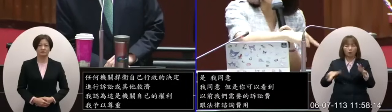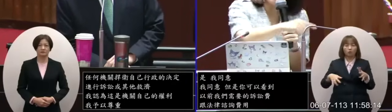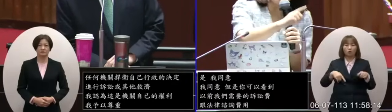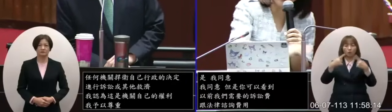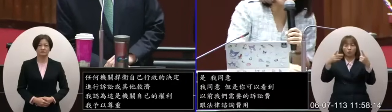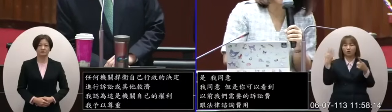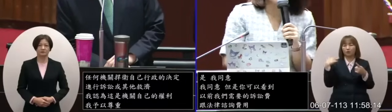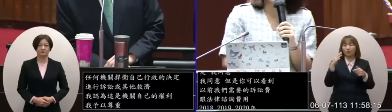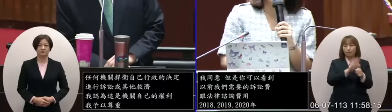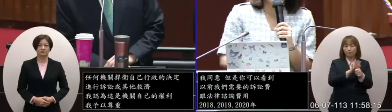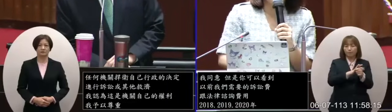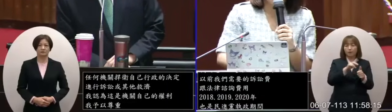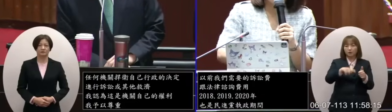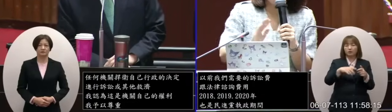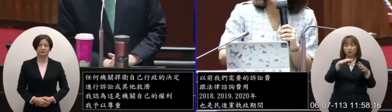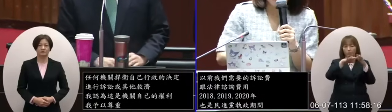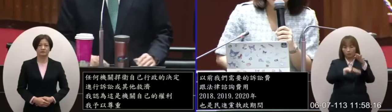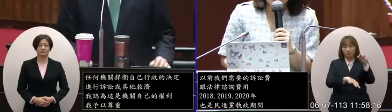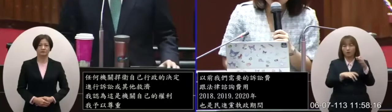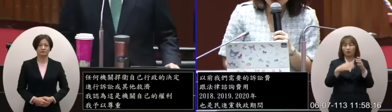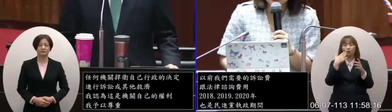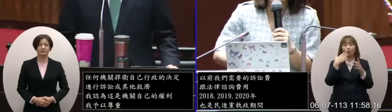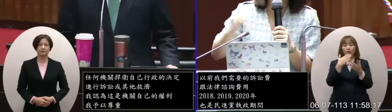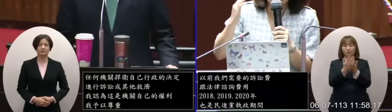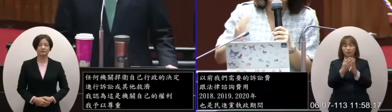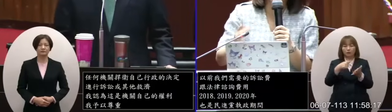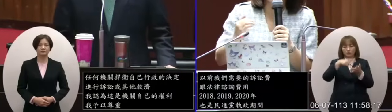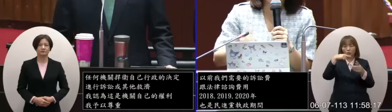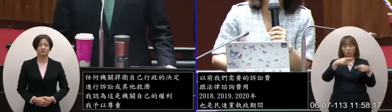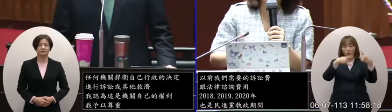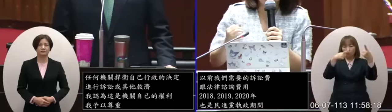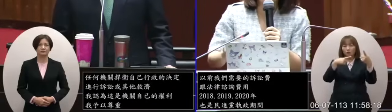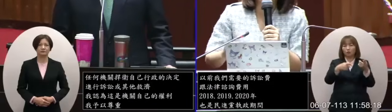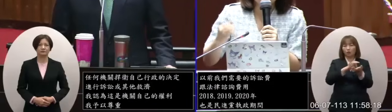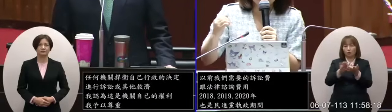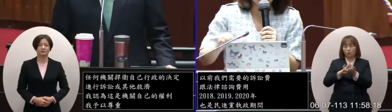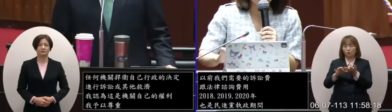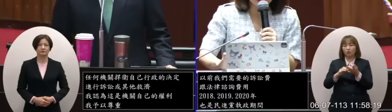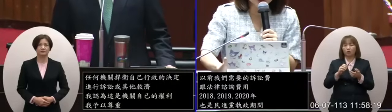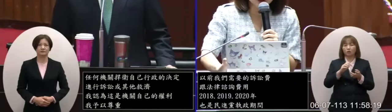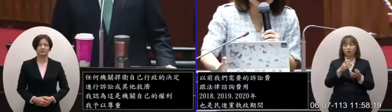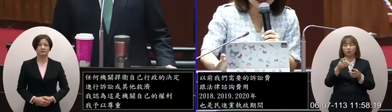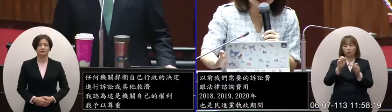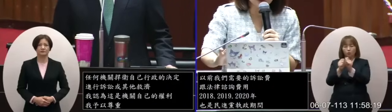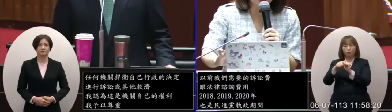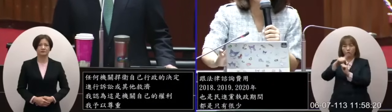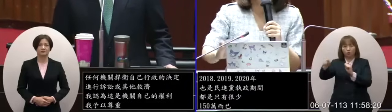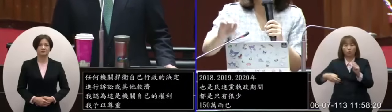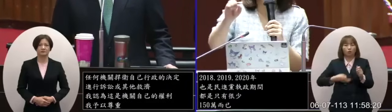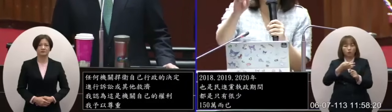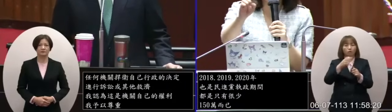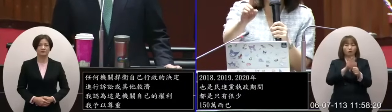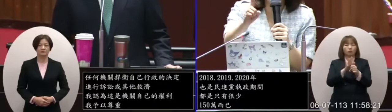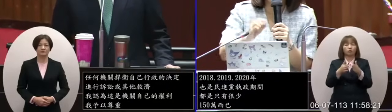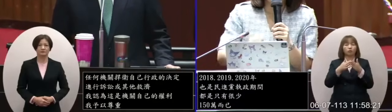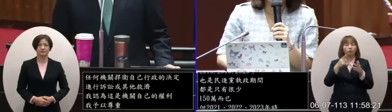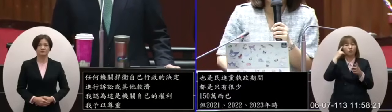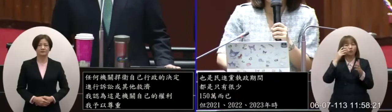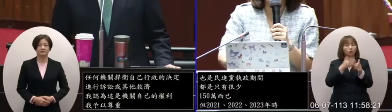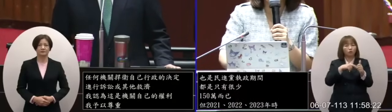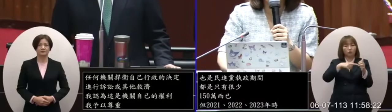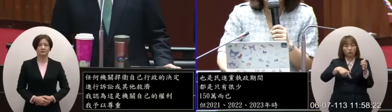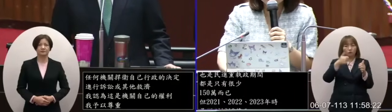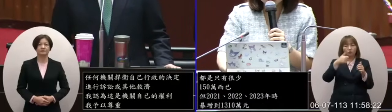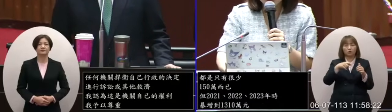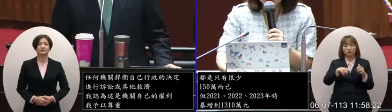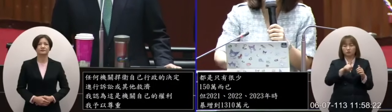司我前面还帮你做了这个列表，每打一次官司，每一次的诉讼都会花更多纳税人的钱嘛。所以我问院长的问